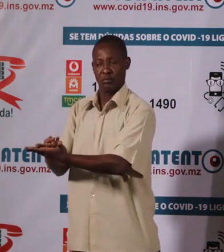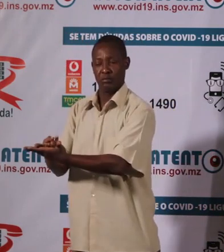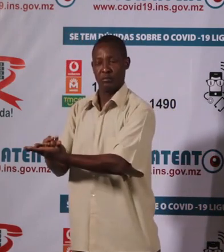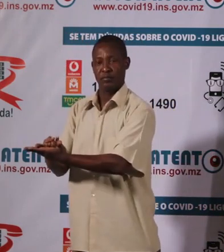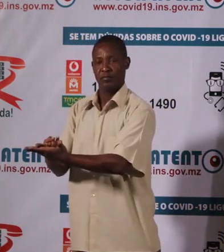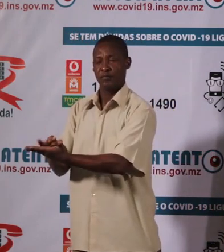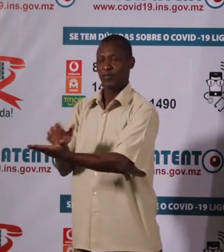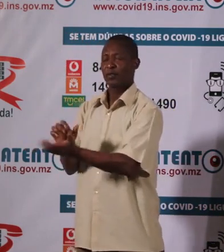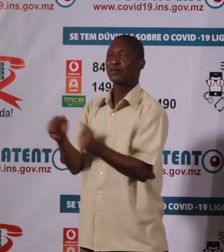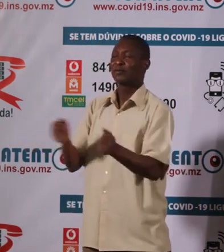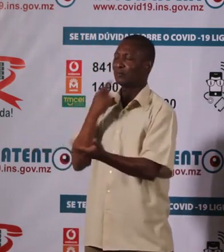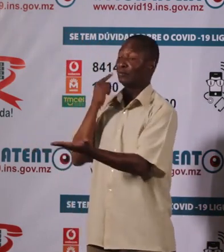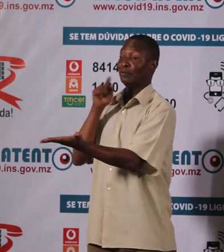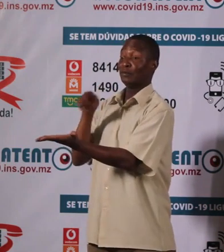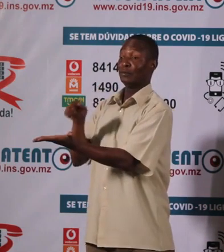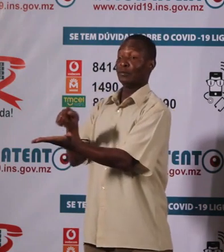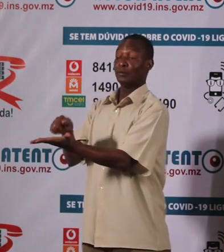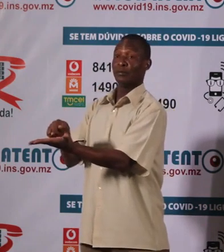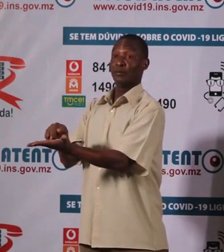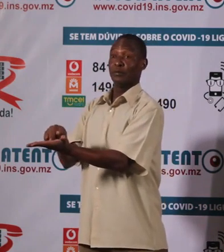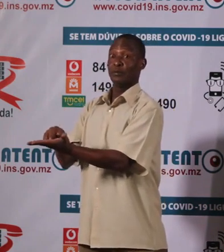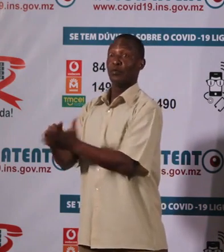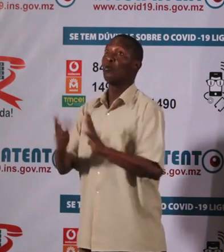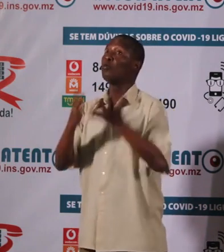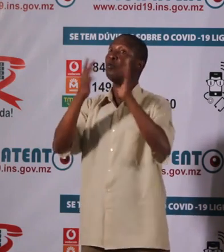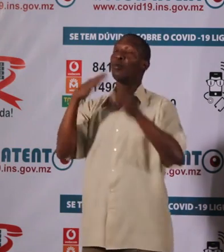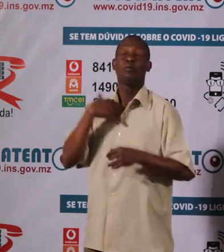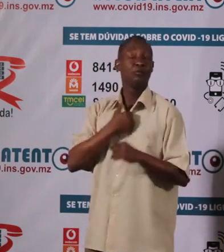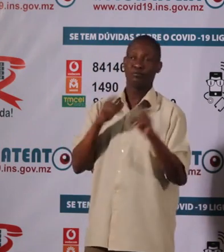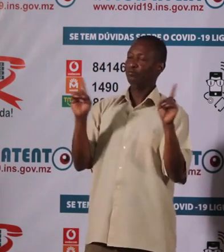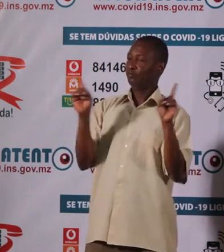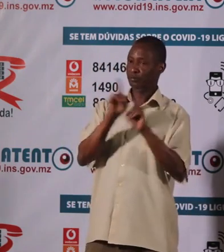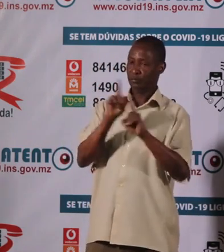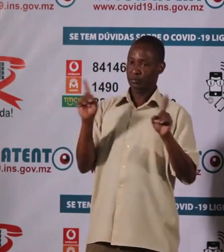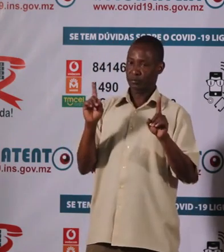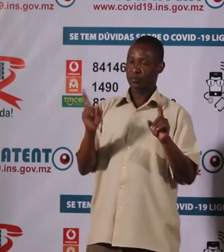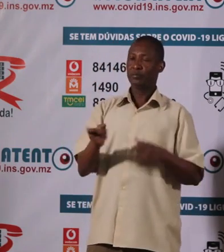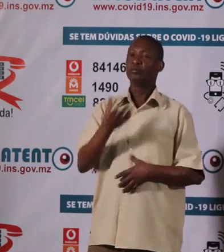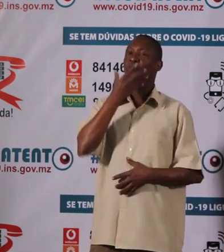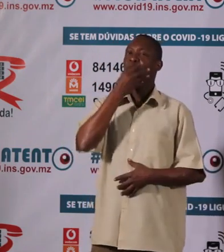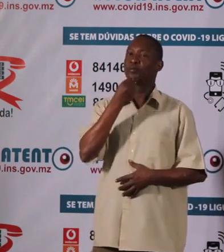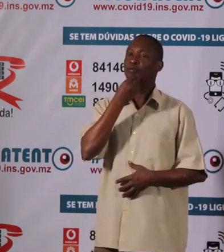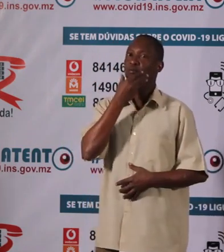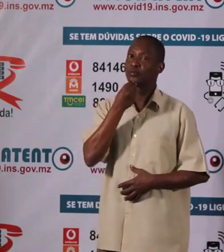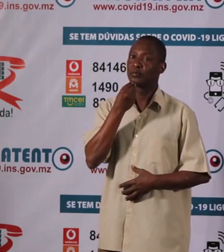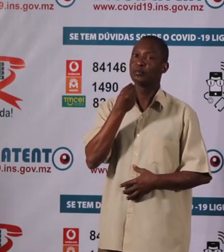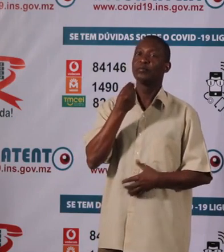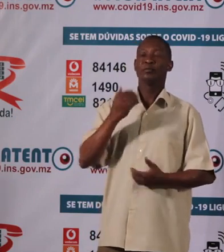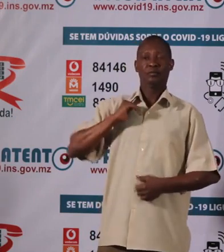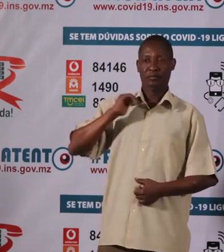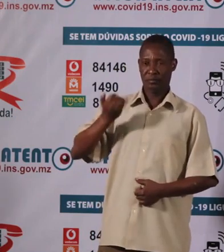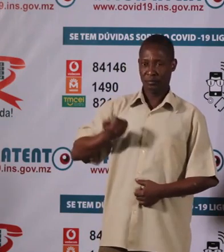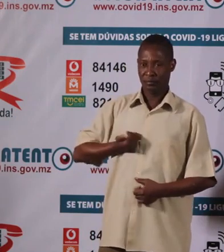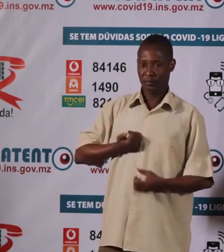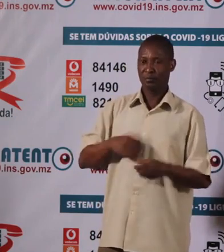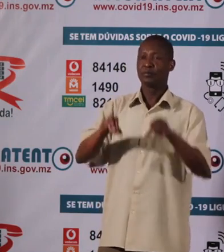final desse doente seja outro. Minhas senhoras, meus senhores, caros colegas, são essas as informações